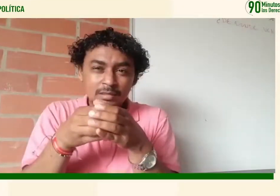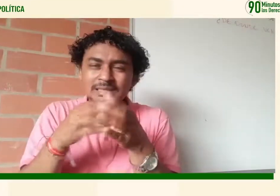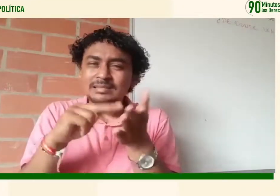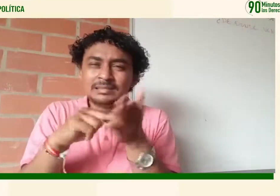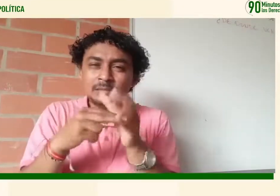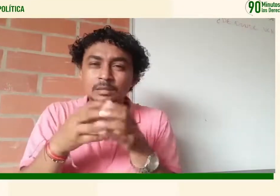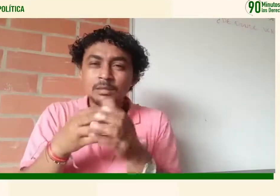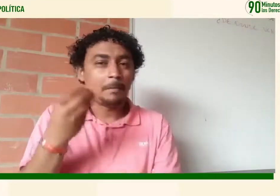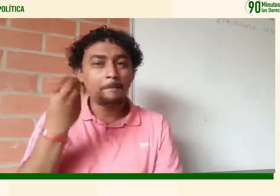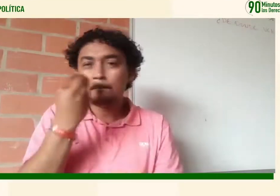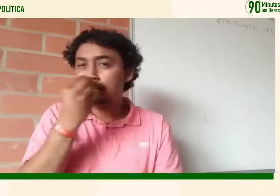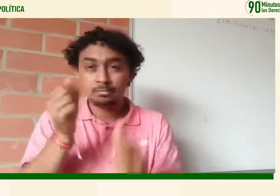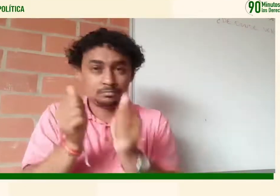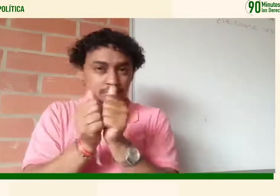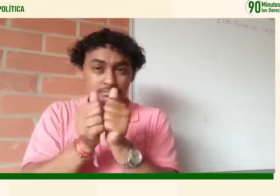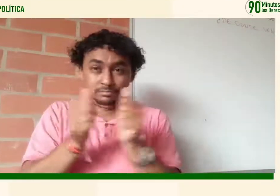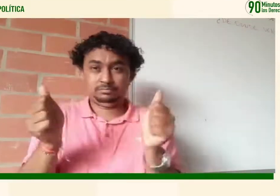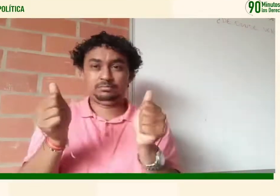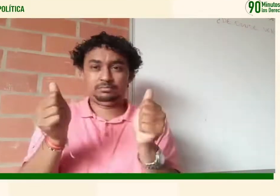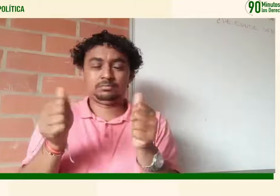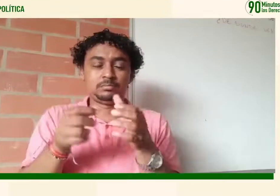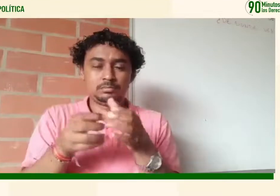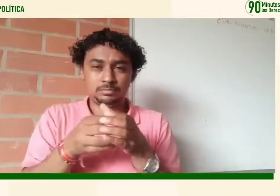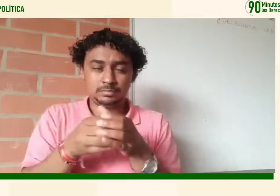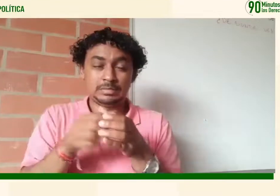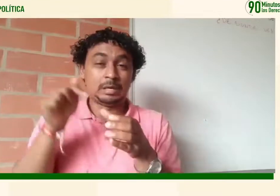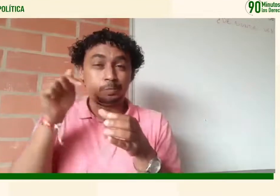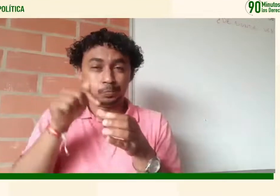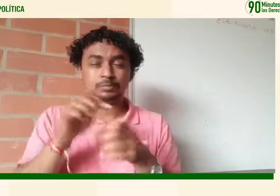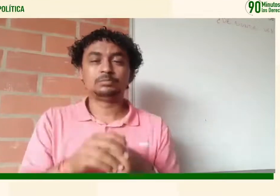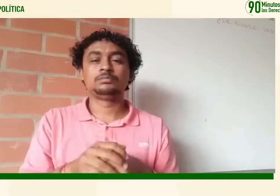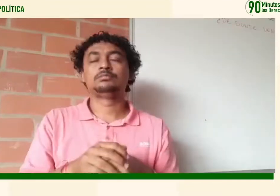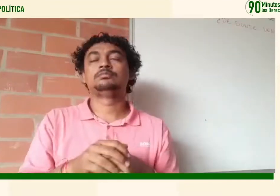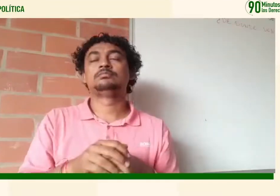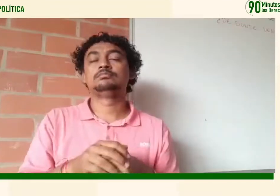hay que entender que somos asociaciones sin ánimo de lucro